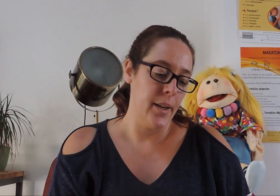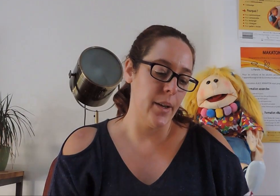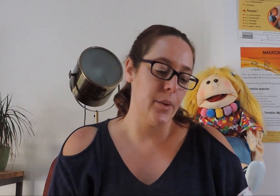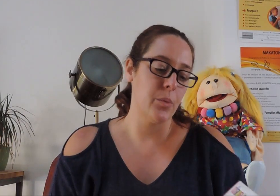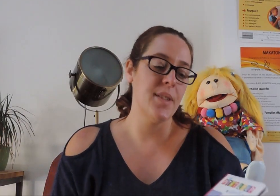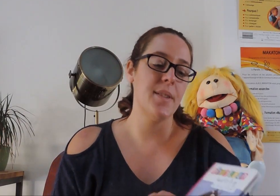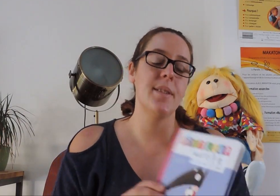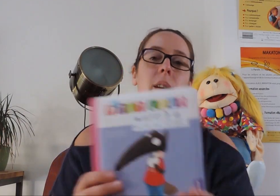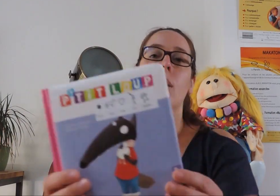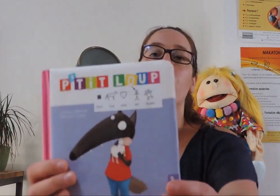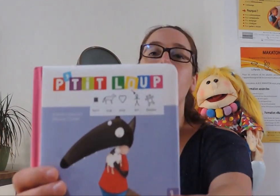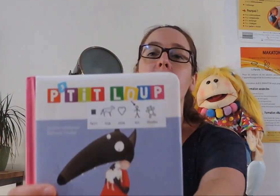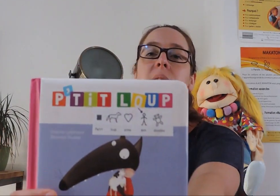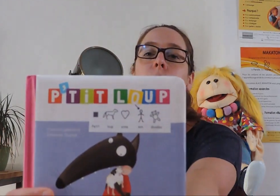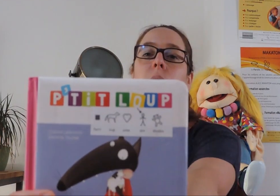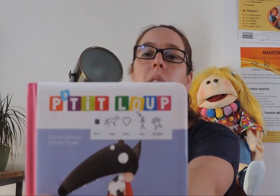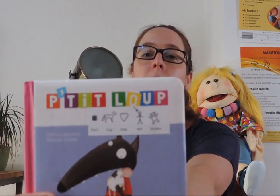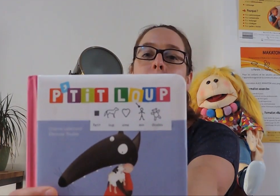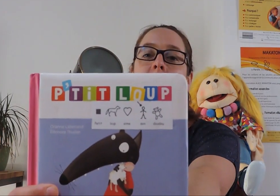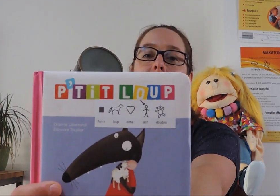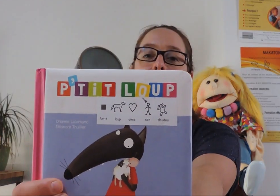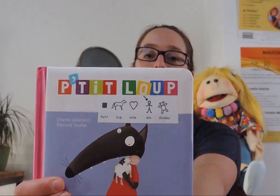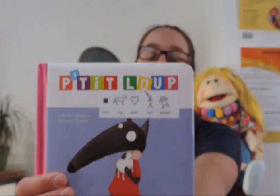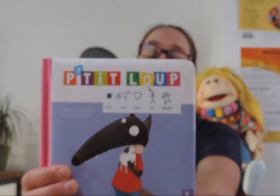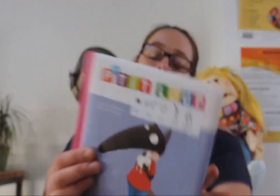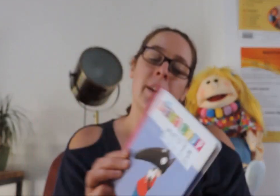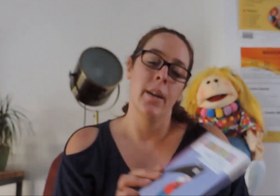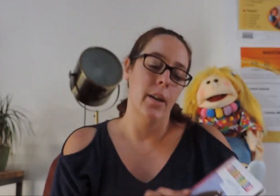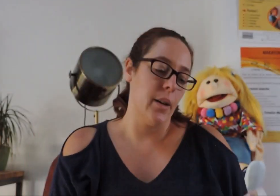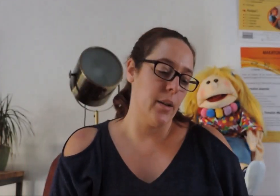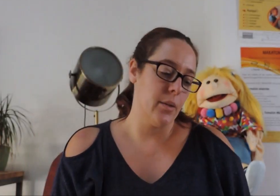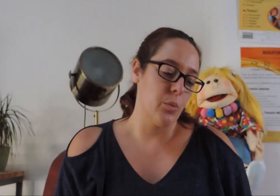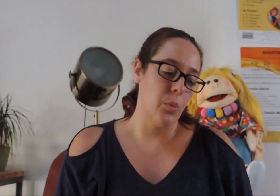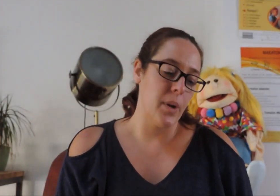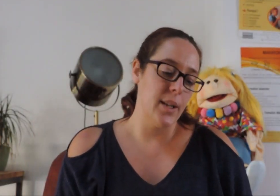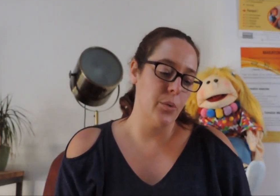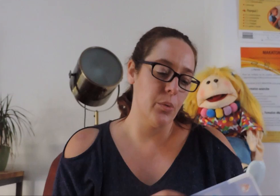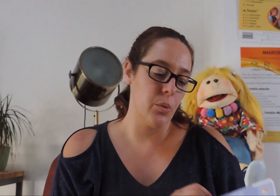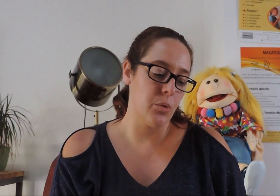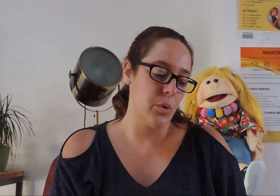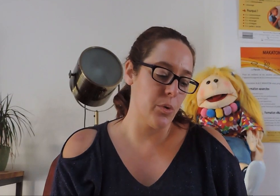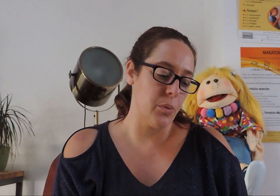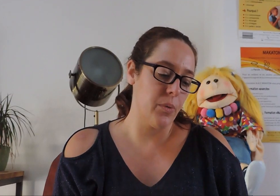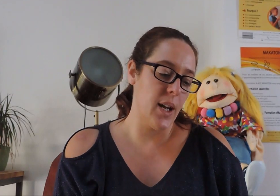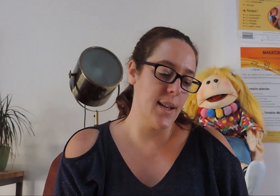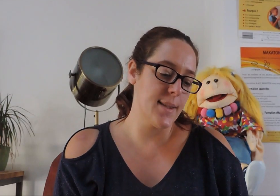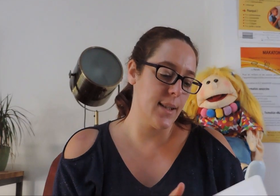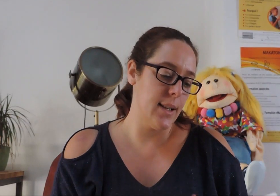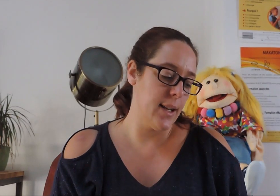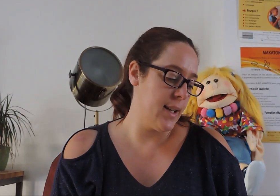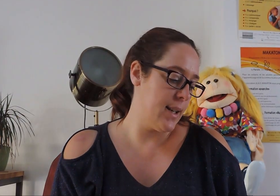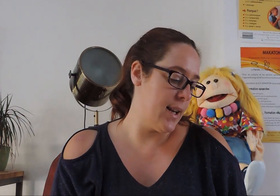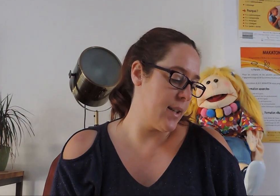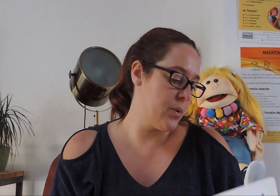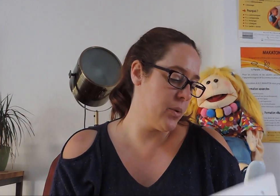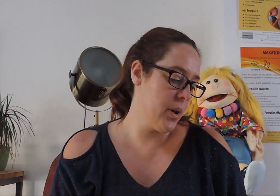donc ici c'est petit loup aime son doudou donc on parlait de construction de phrases la lecture